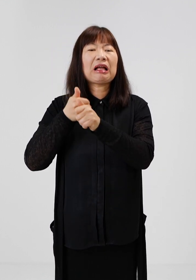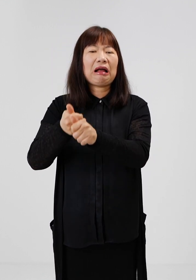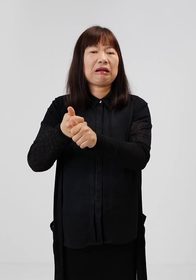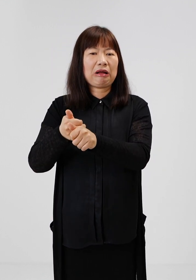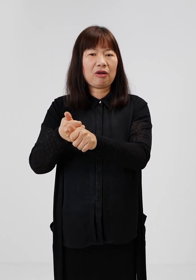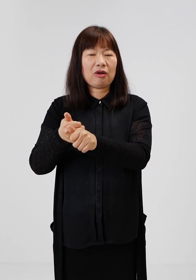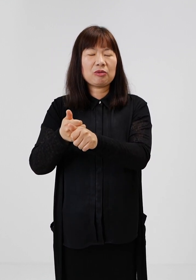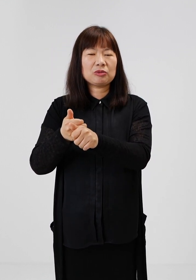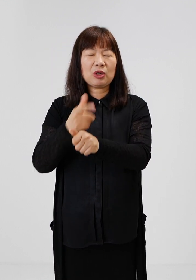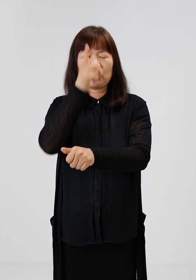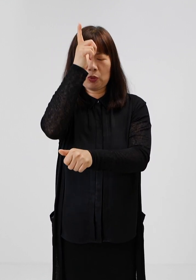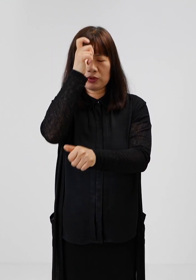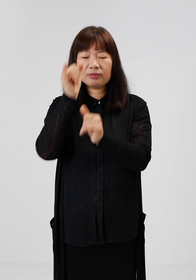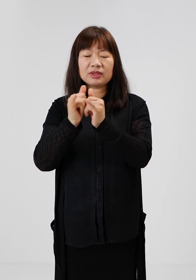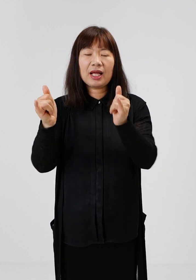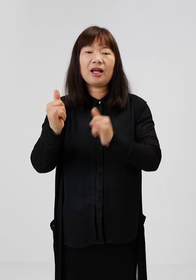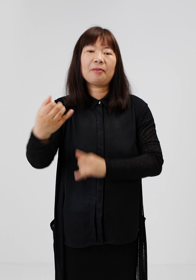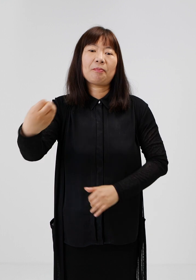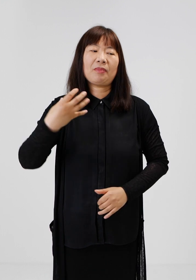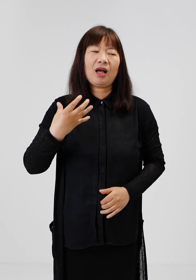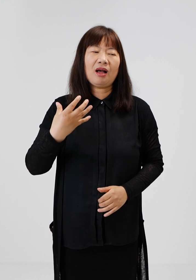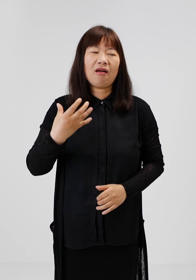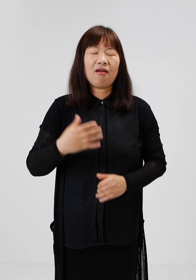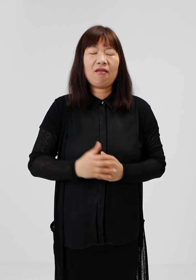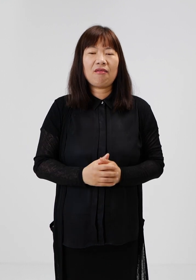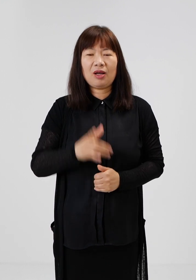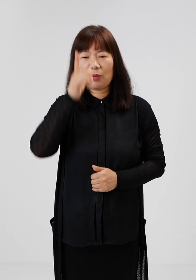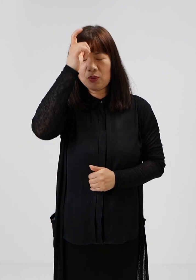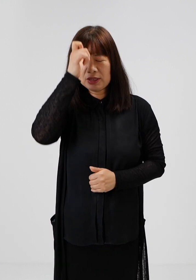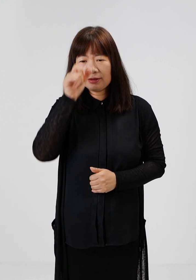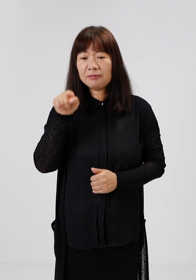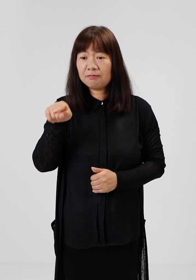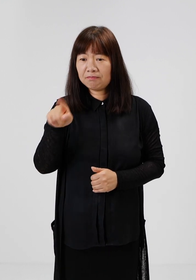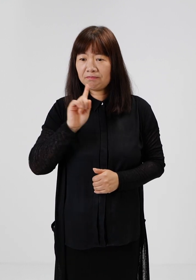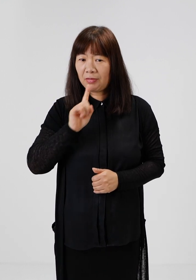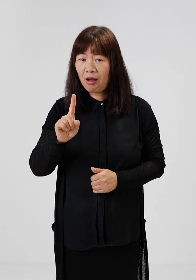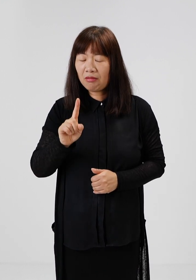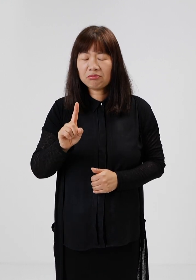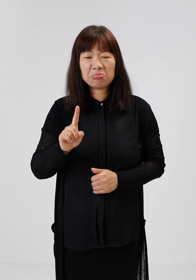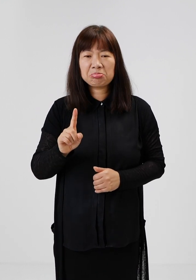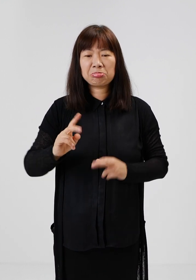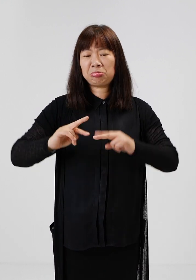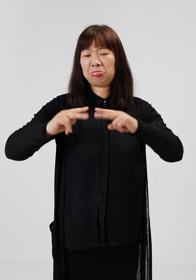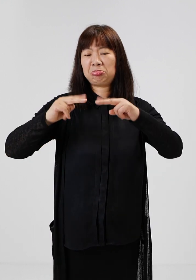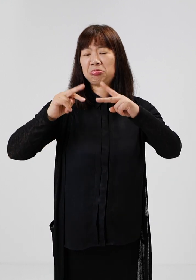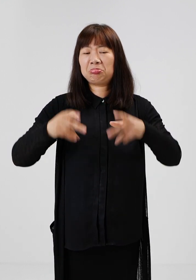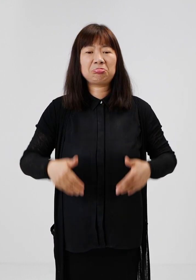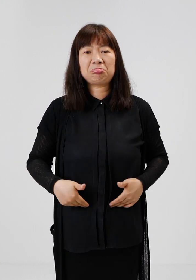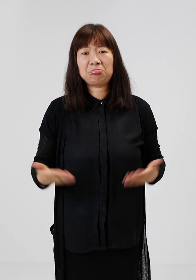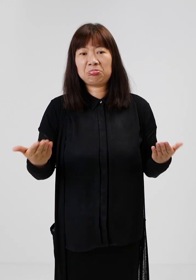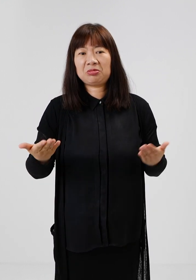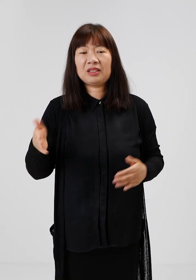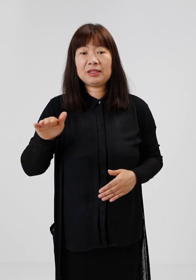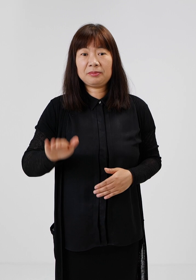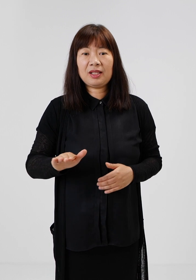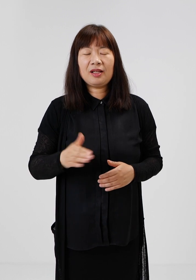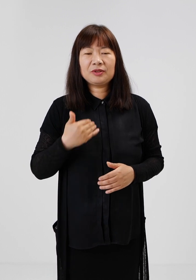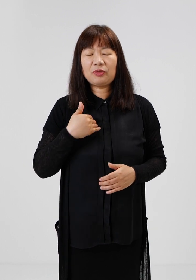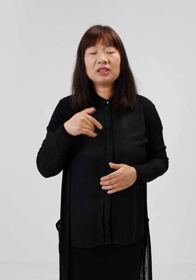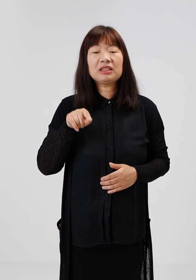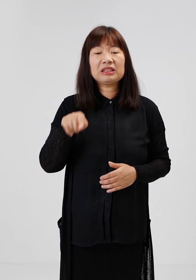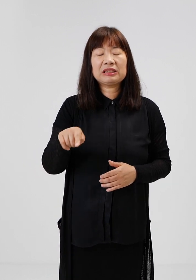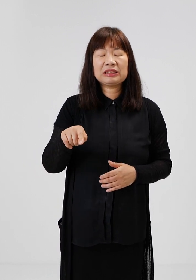있더라고요. 뭐 그분 우기는 거에 대해서 제가 뭐 왈가불가할 주제는 아닌데 저는 어쨌든